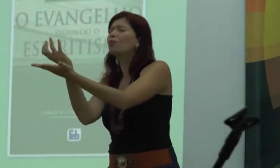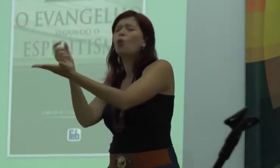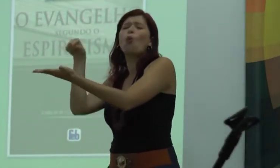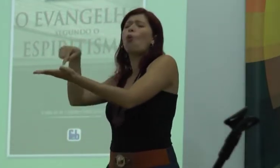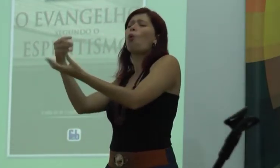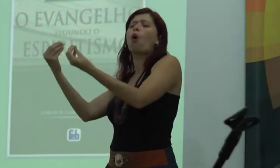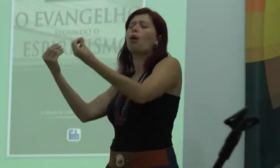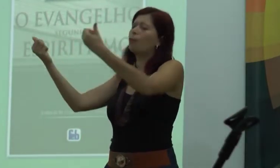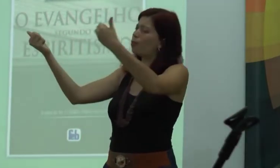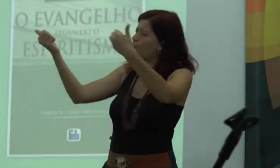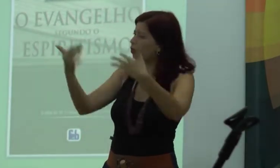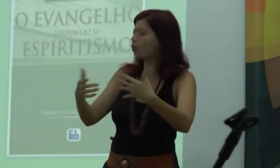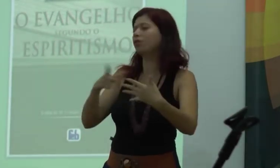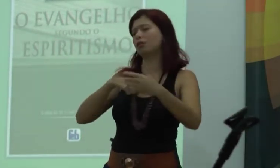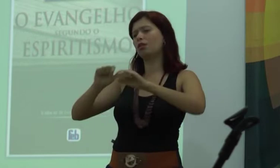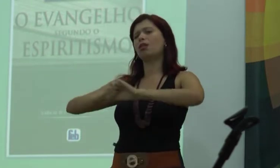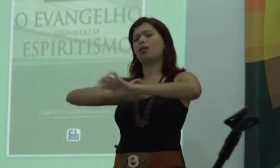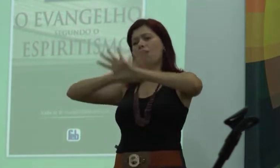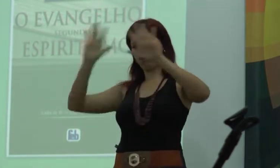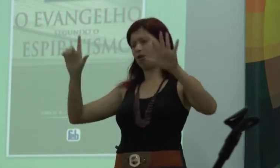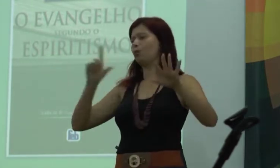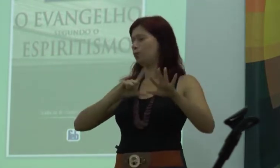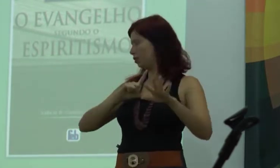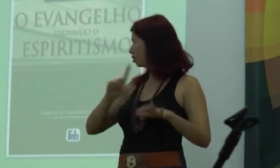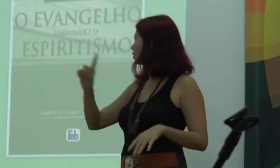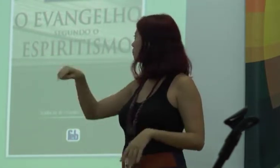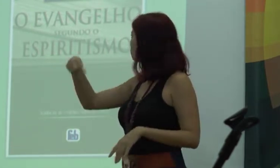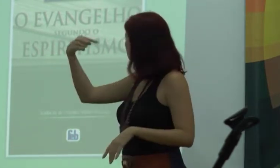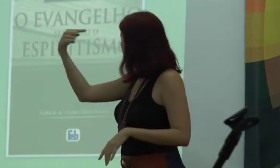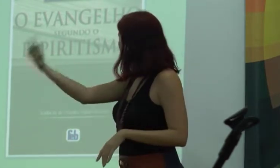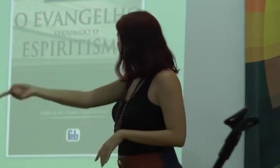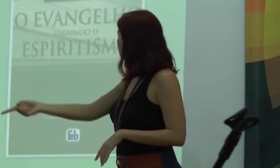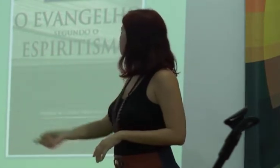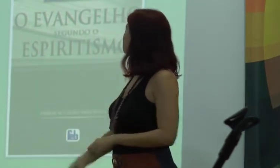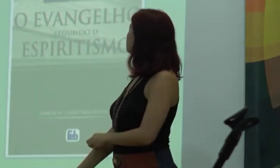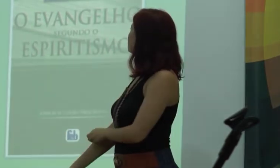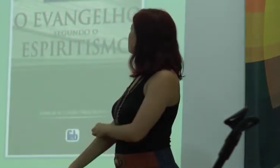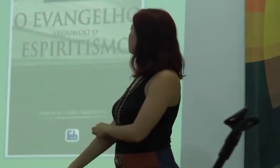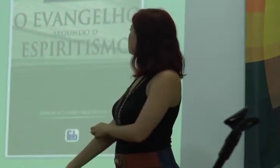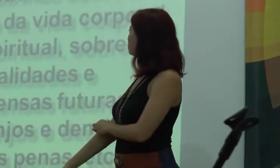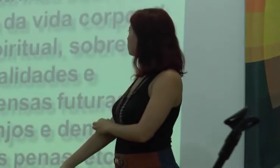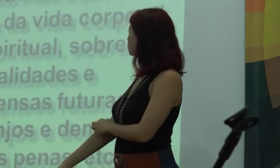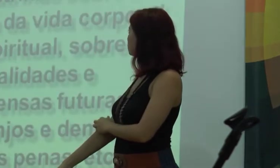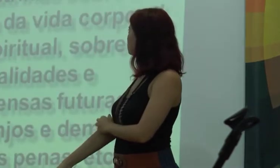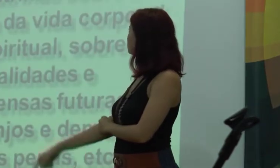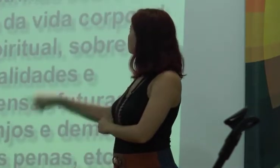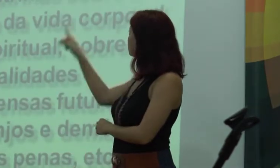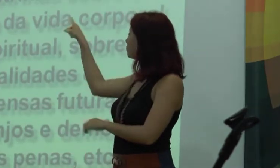Mestre Jesus. E aí a doutrina espírita explica claramente.